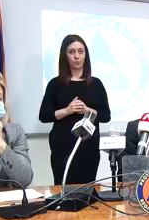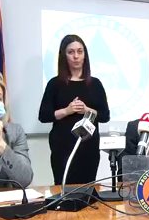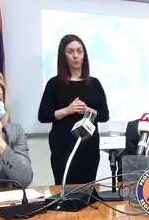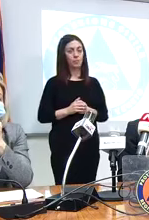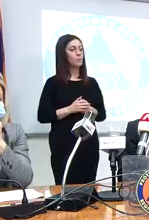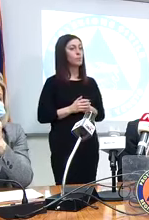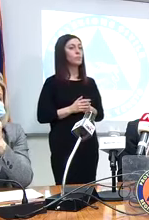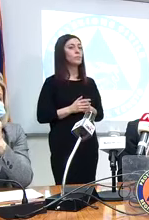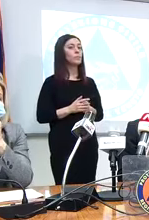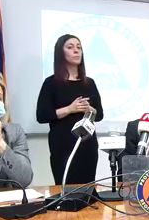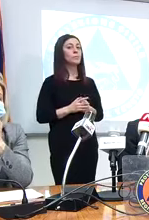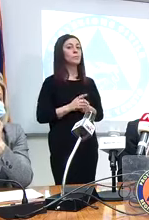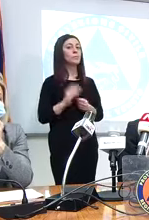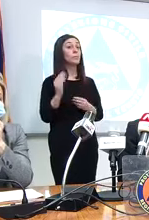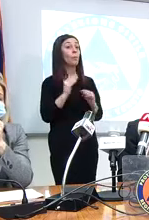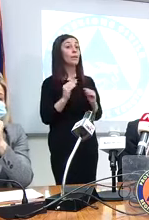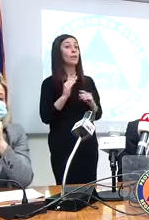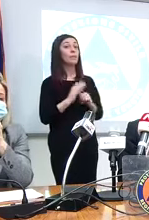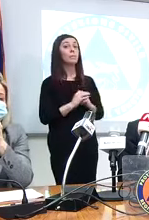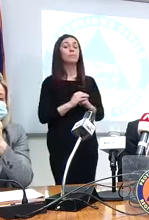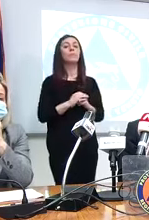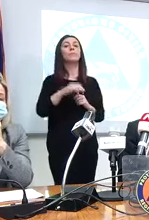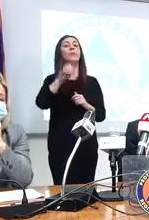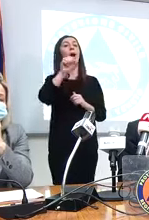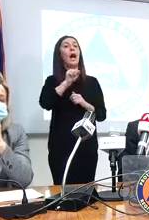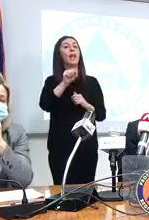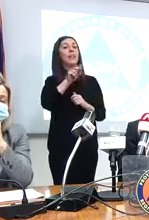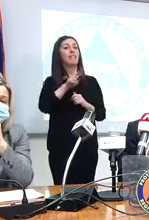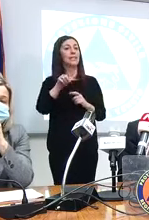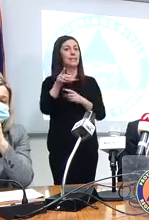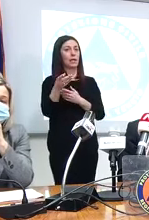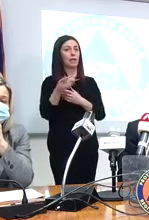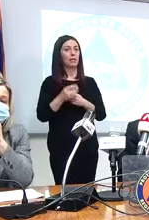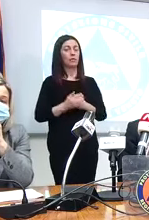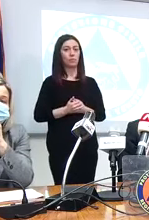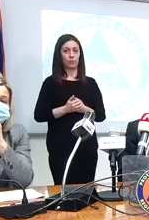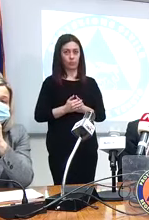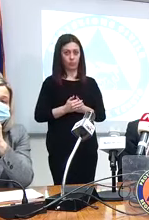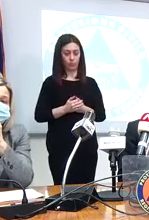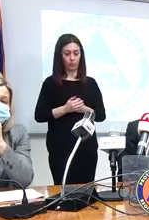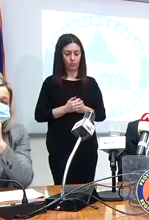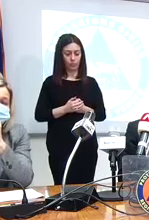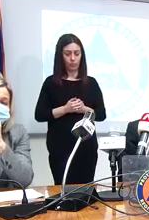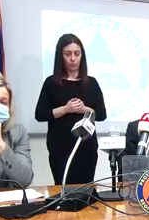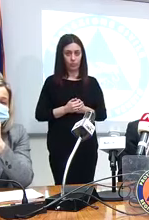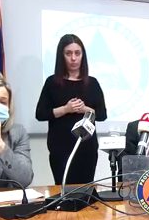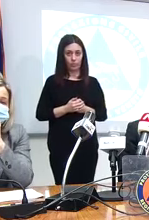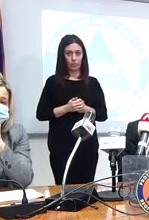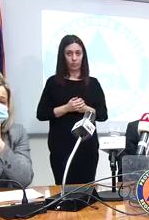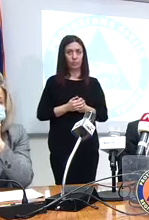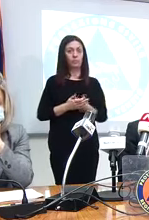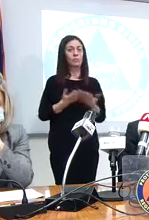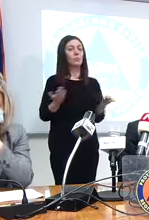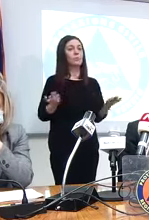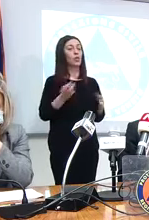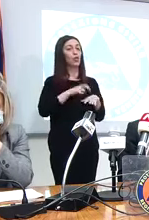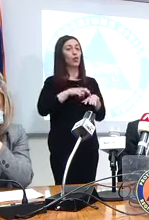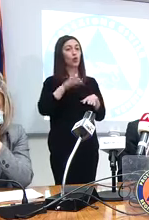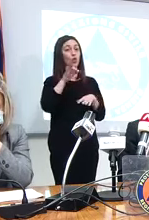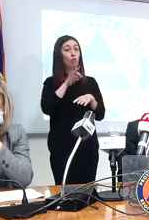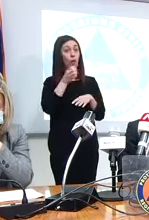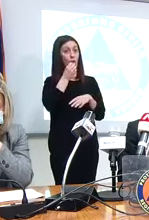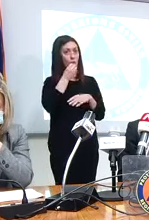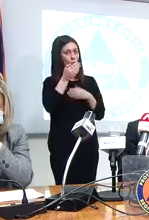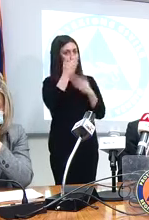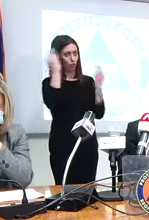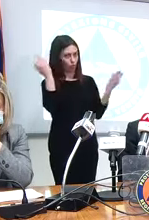Domande? Aldo Avanzani. Dottor Flor, buongiorno. Solo